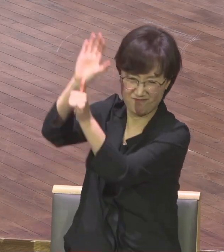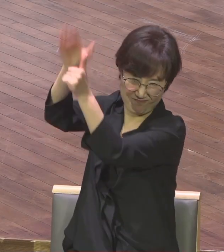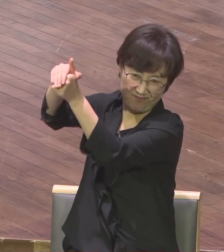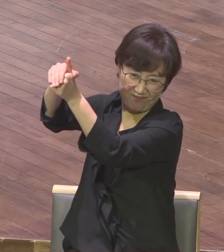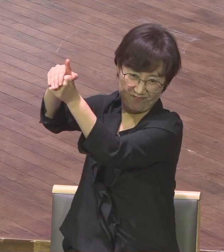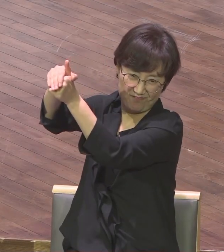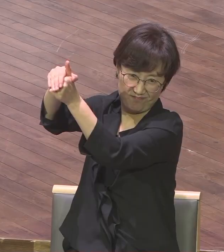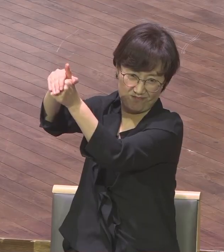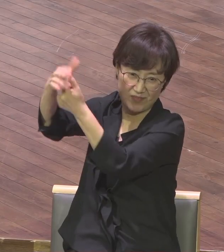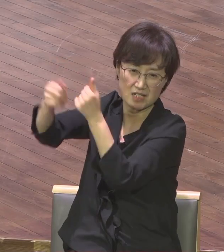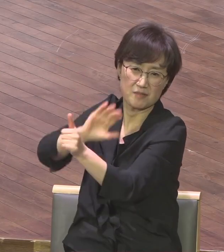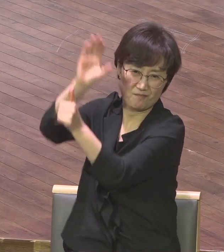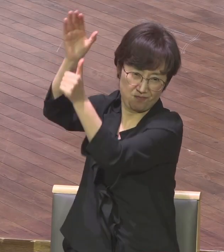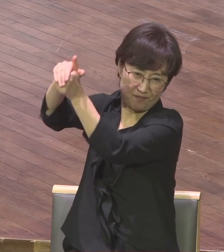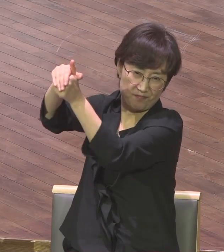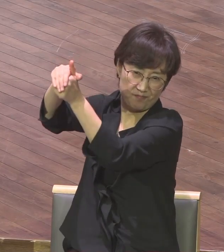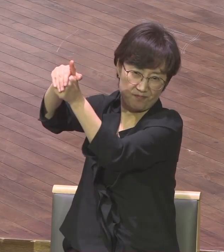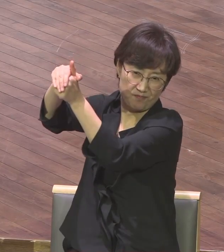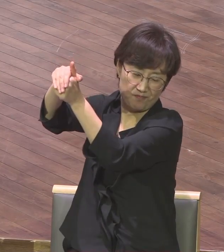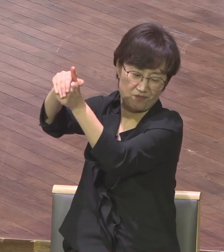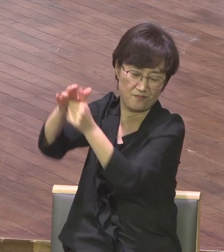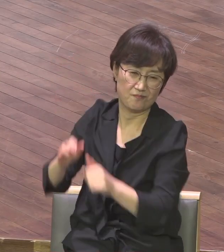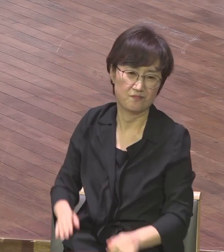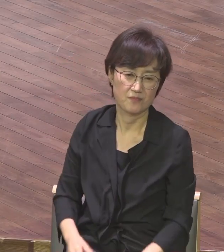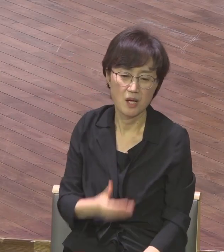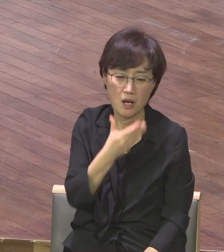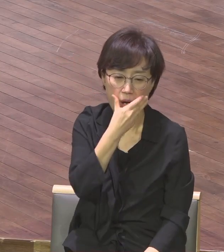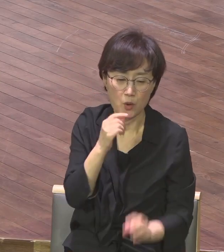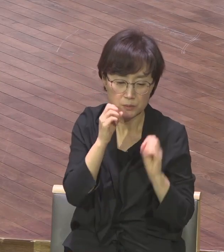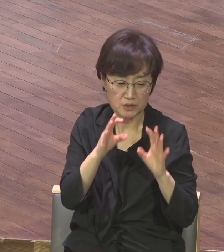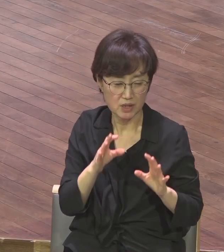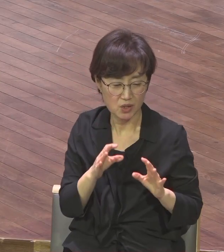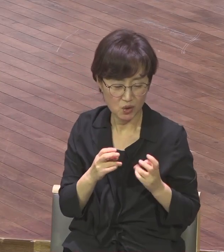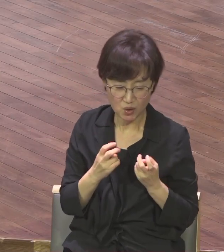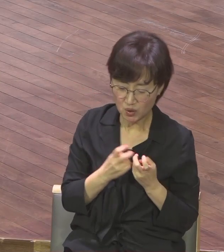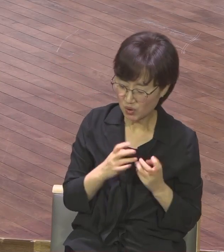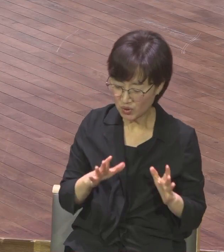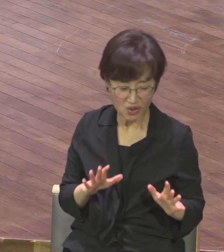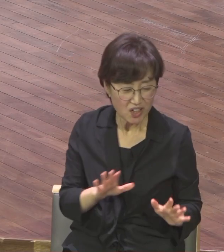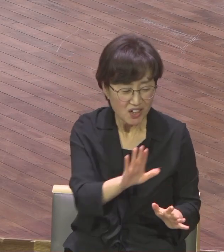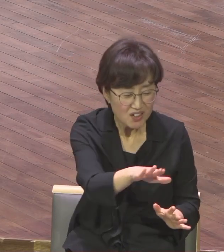해 주신다니까요. 이 버벅대면서 주주주 하며 말한 것도 은혜가 돼요.